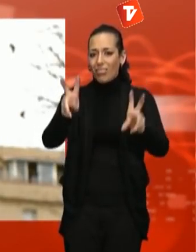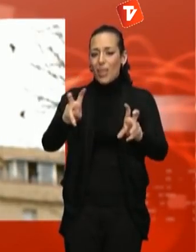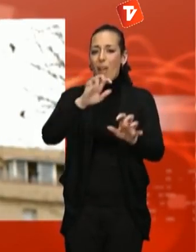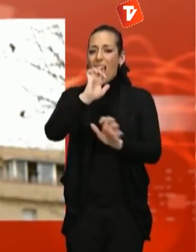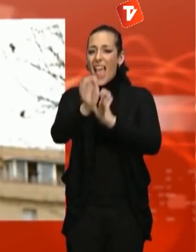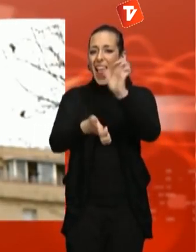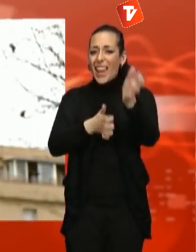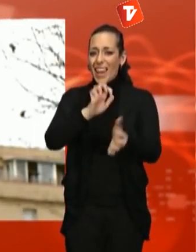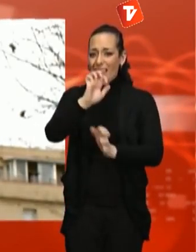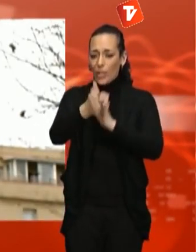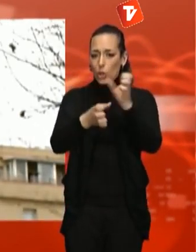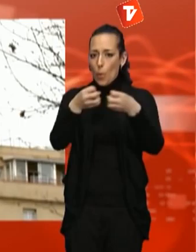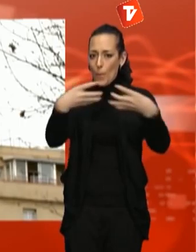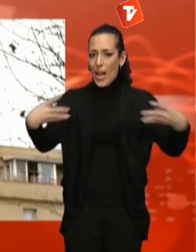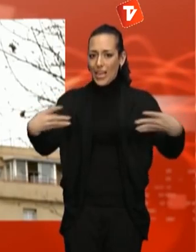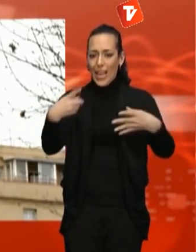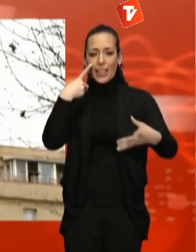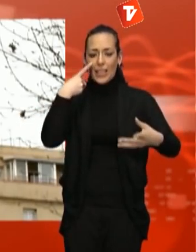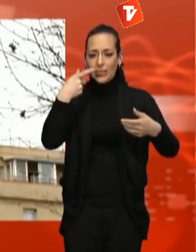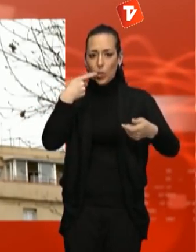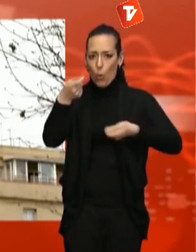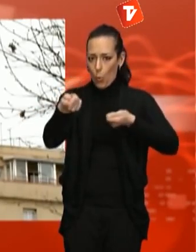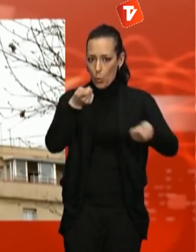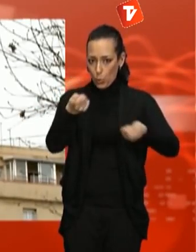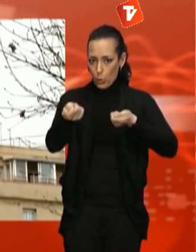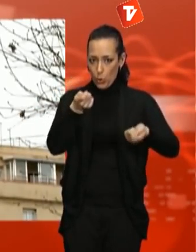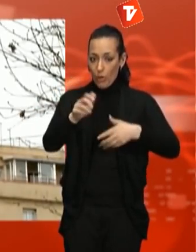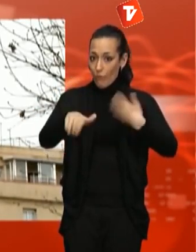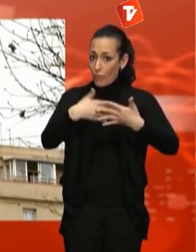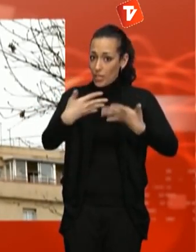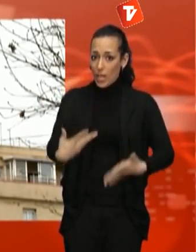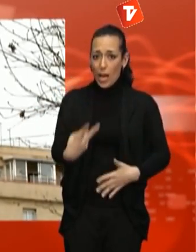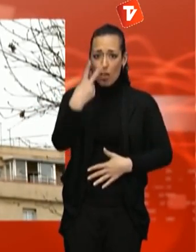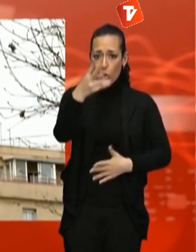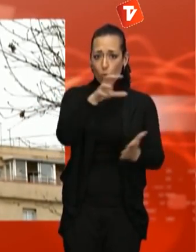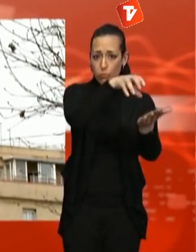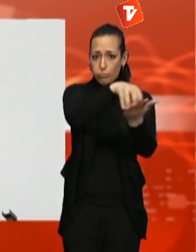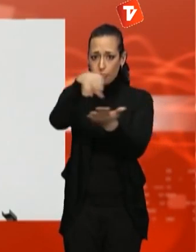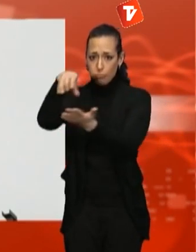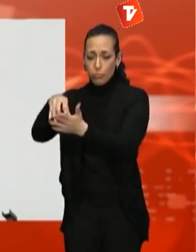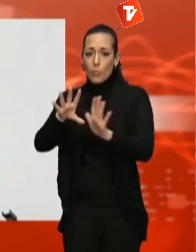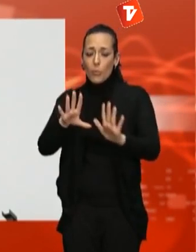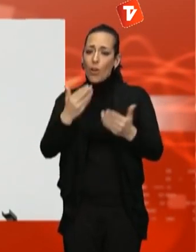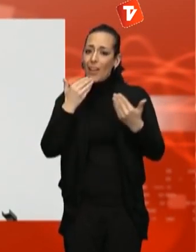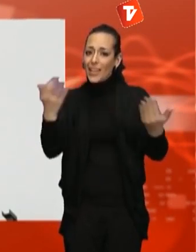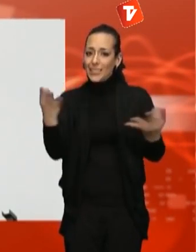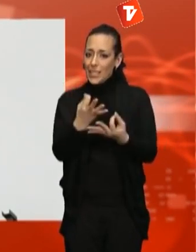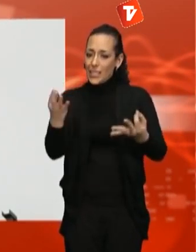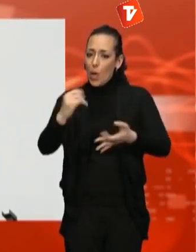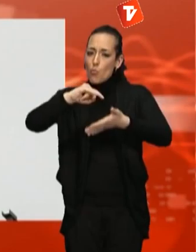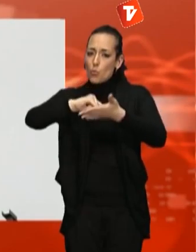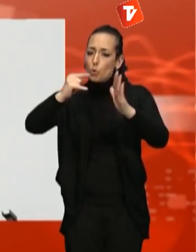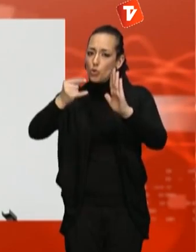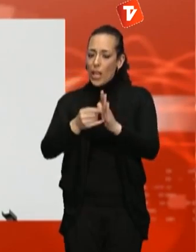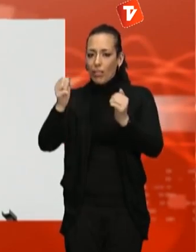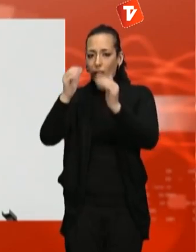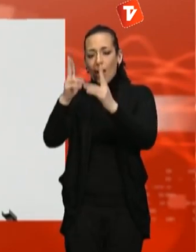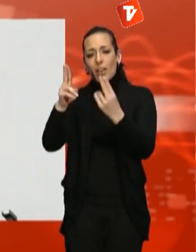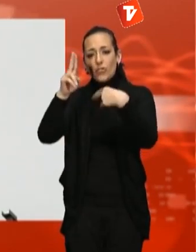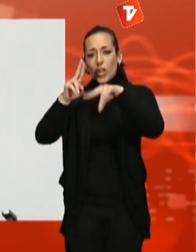Fins ara només en tenia dos, però gràcies a un projecte de la Generalitat cofinançat per la Unió Europea, aquest mes de febrer s'han instal·lat els altres 9.